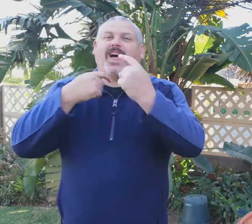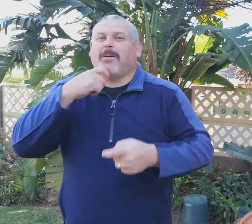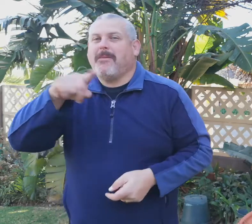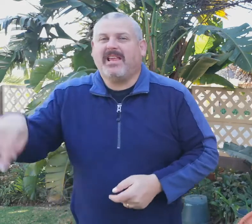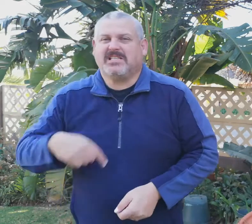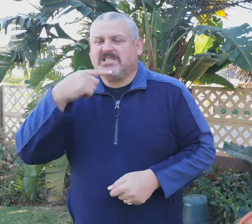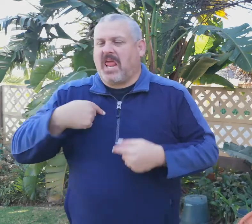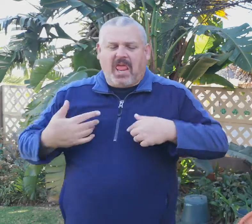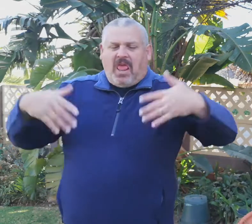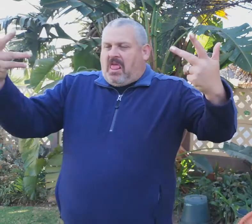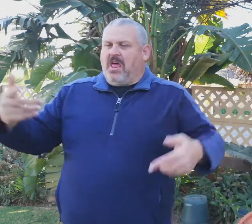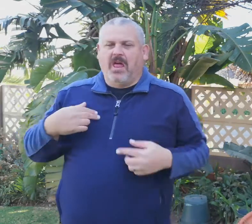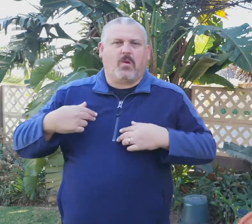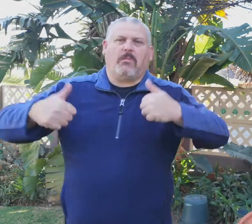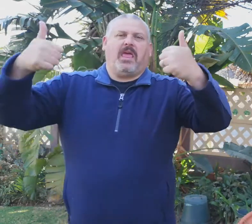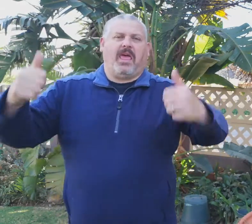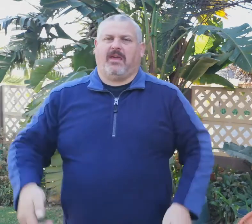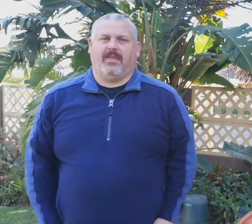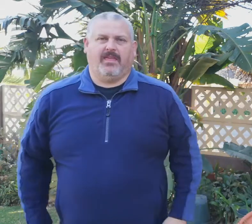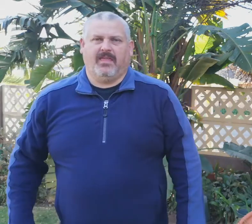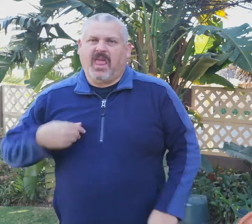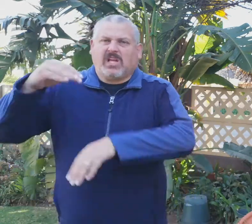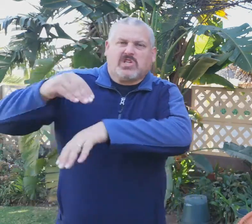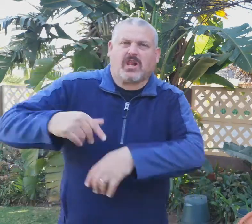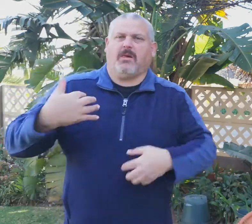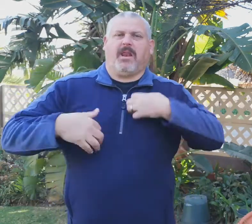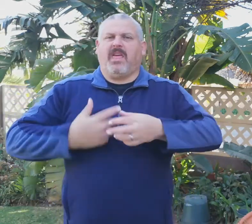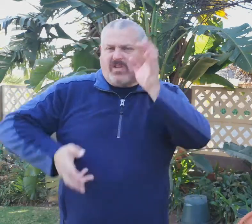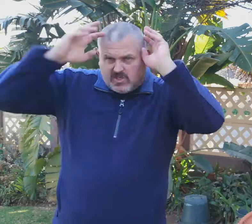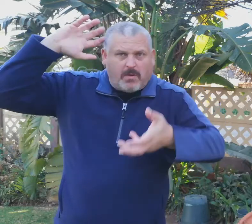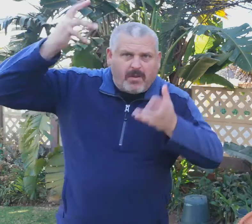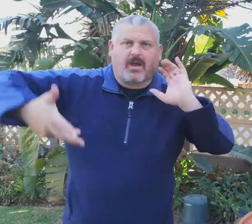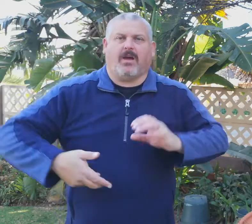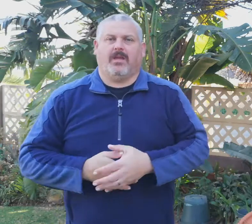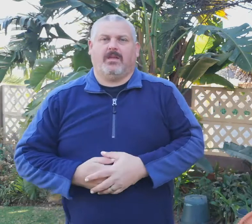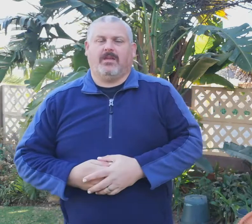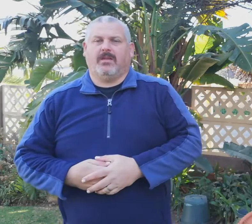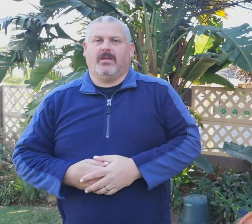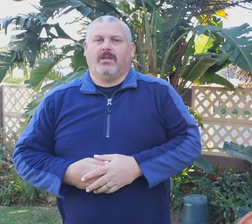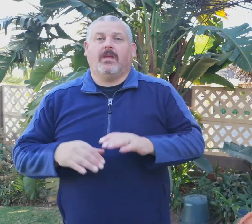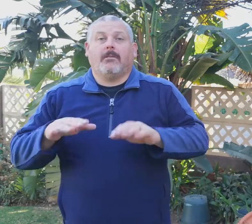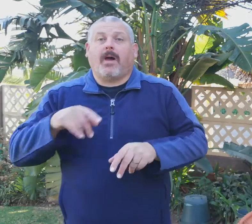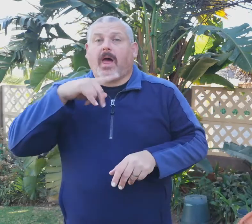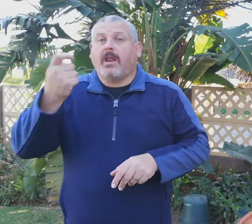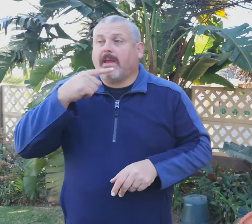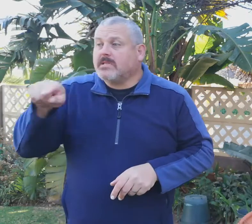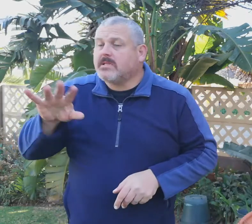Was klaar by mense sê, kom nie her, nie. Ek sukkel my lewe deur mekaar. baie ander mense